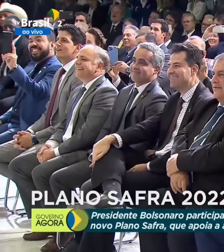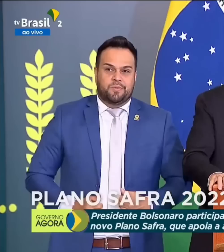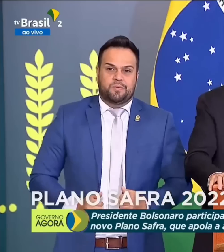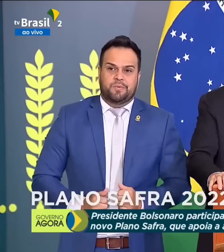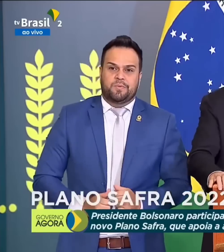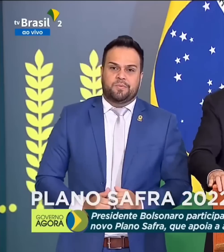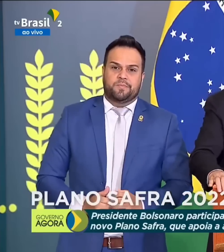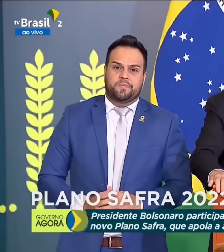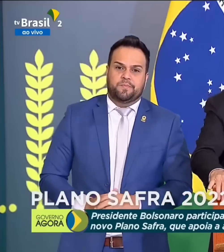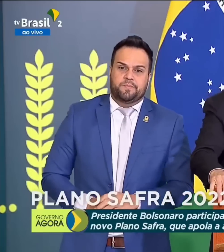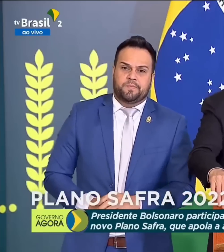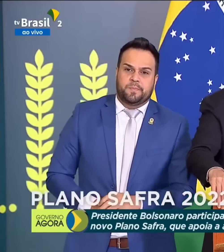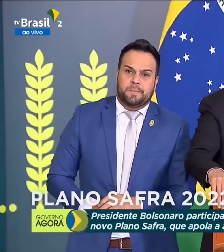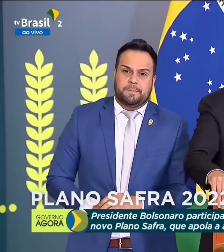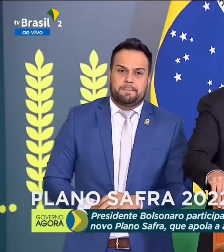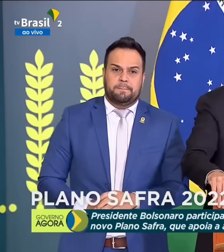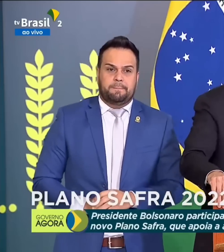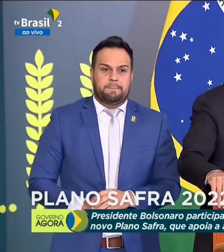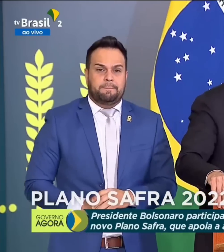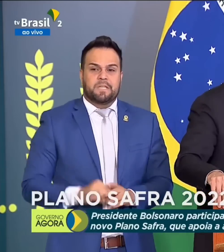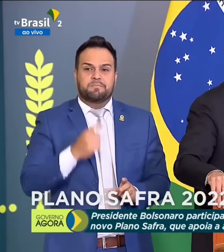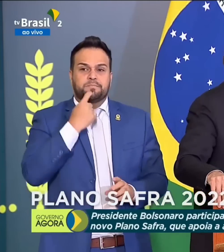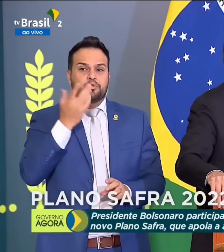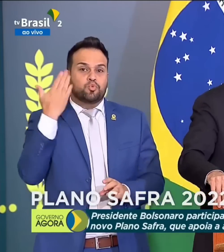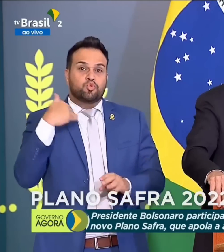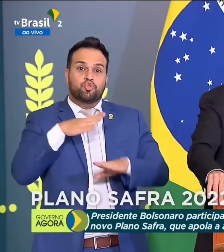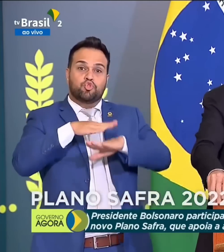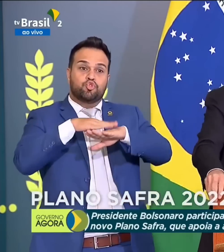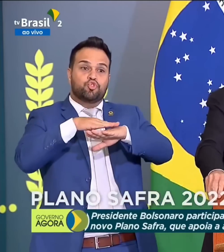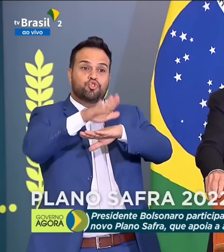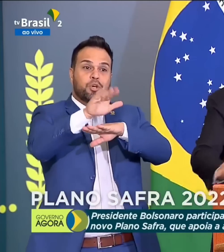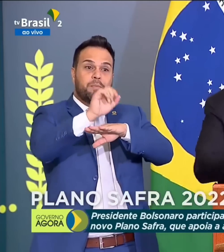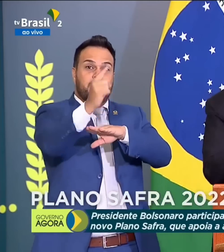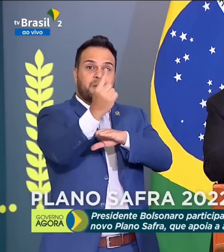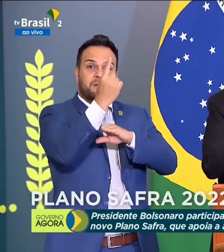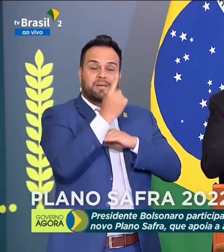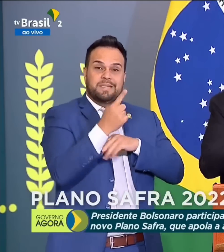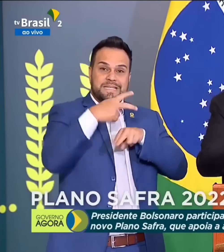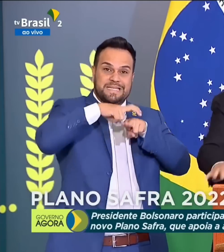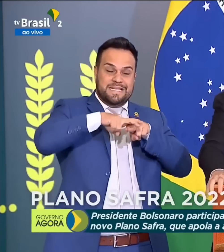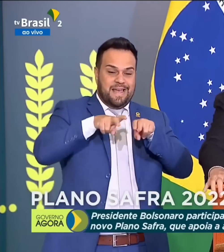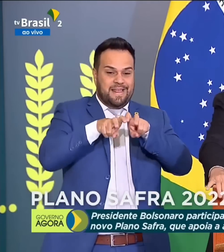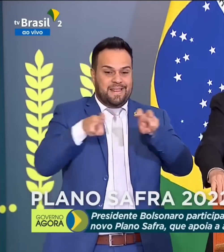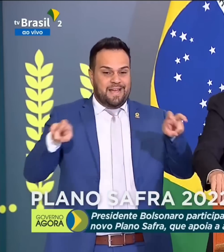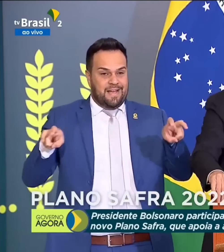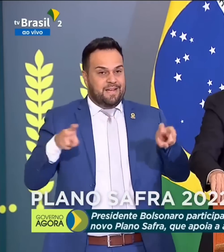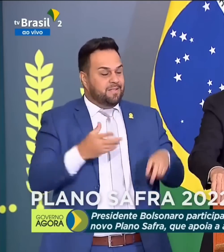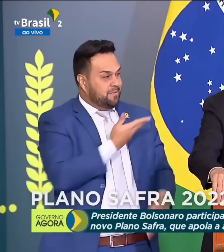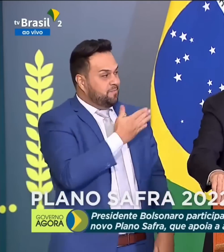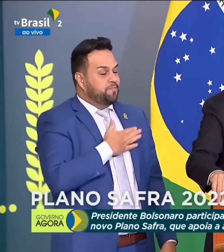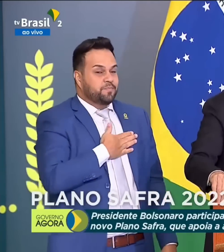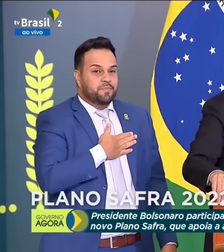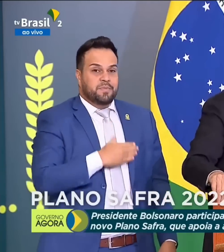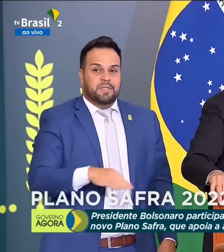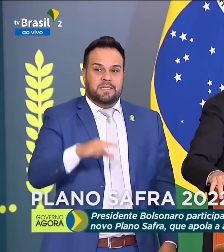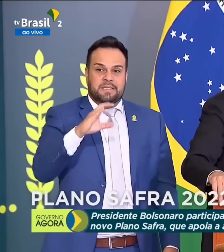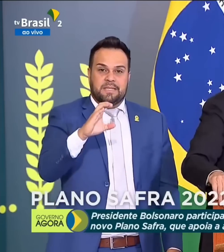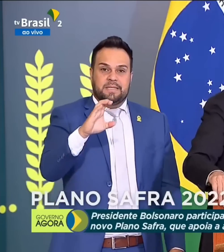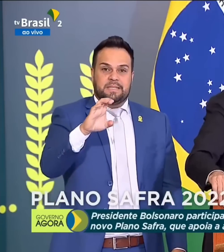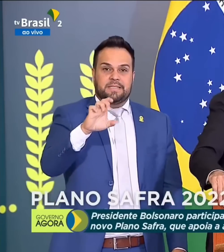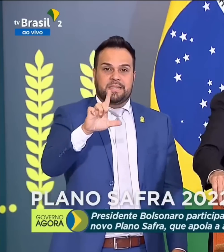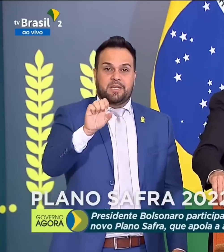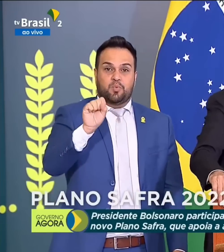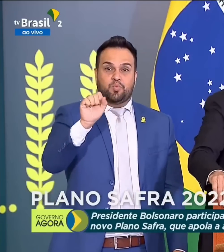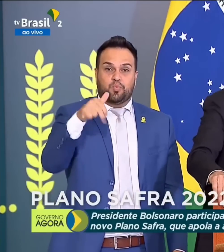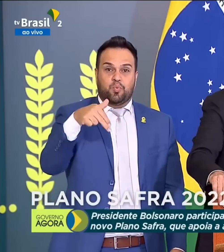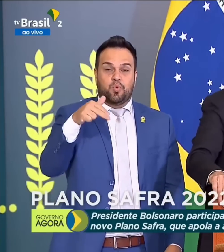A Embrapa também foi lembrada como pilar importante nesse desenvolvimento da ciência e tecnologia de produção